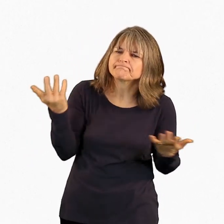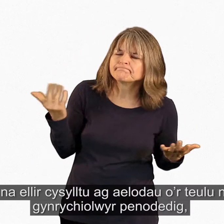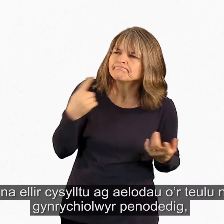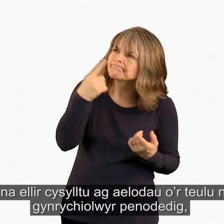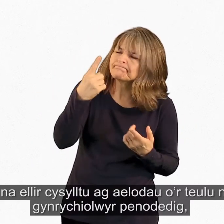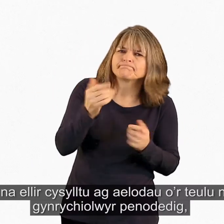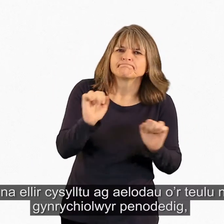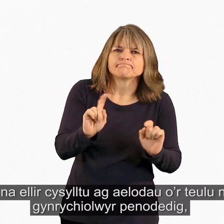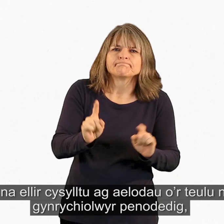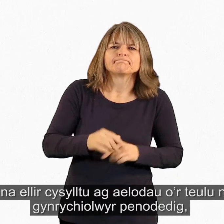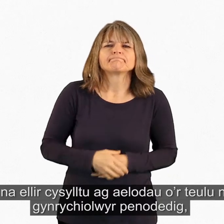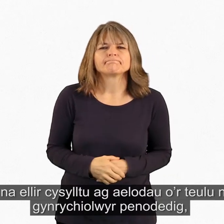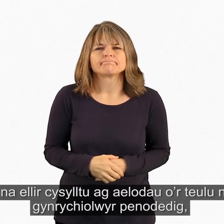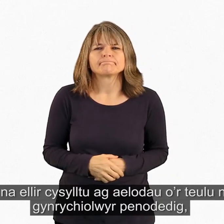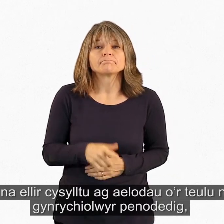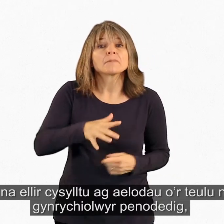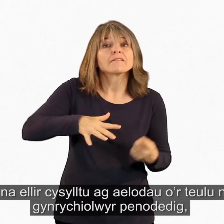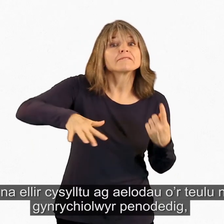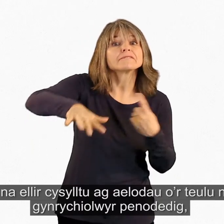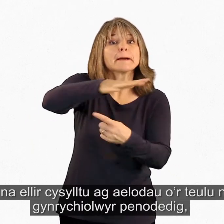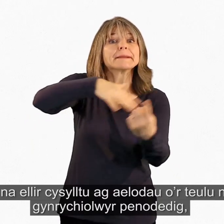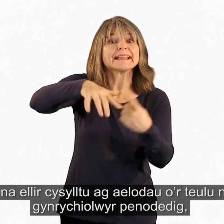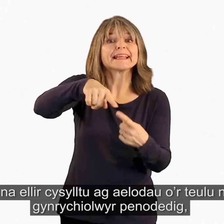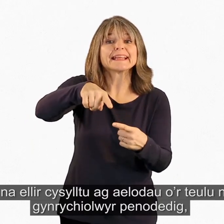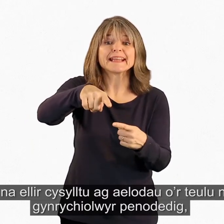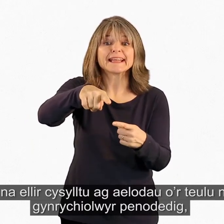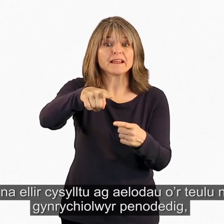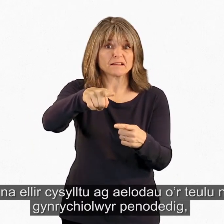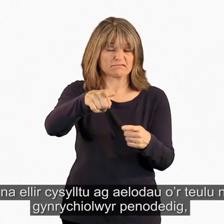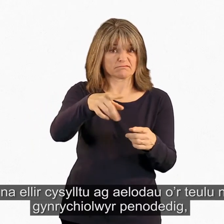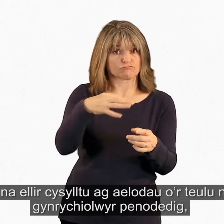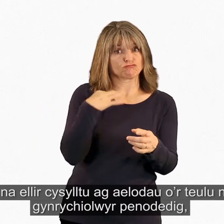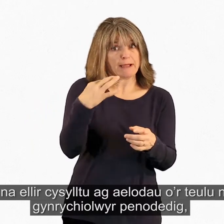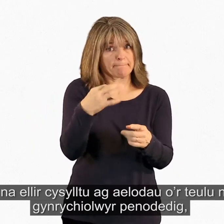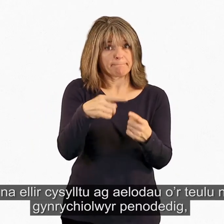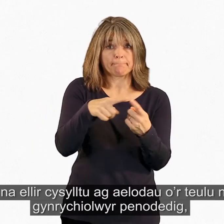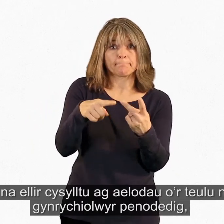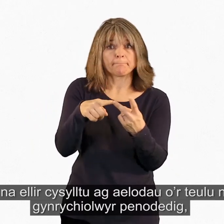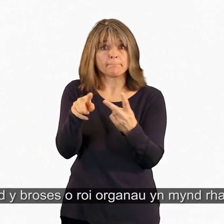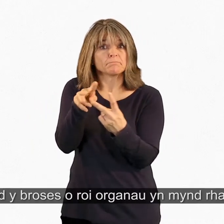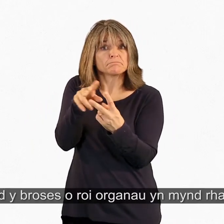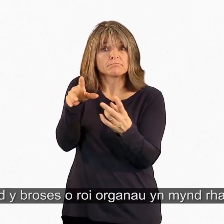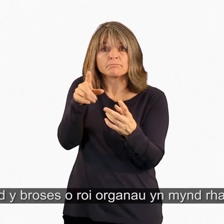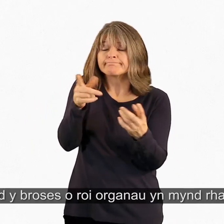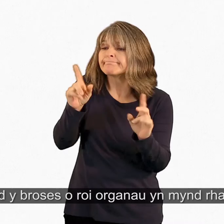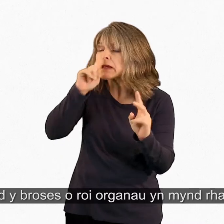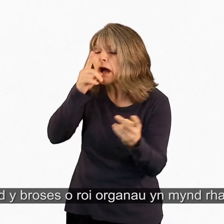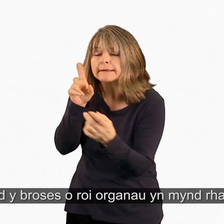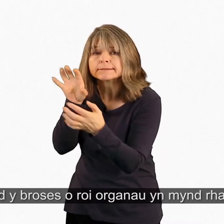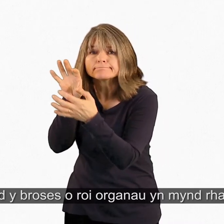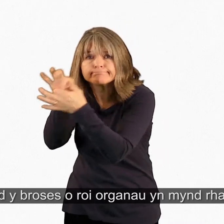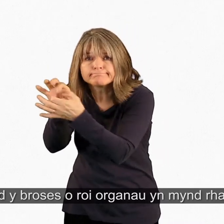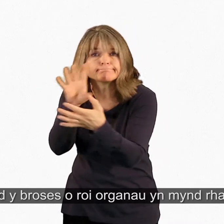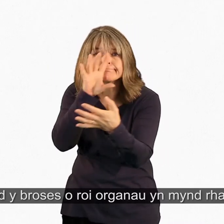Os na allu'r cysylltu â gaelodau o'r teulu neu gynrychiolwyr penodedig Ni fydd y broses o rhoi'r organau yn mynd